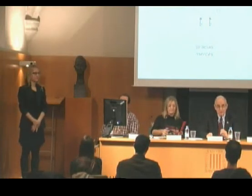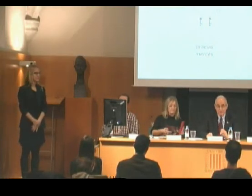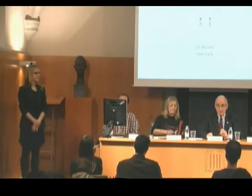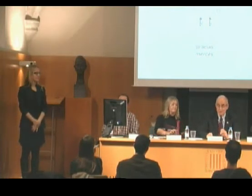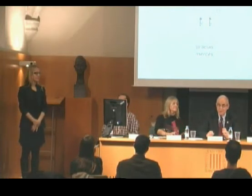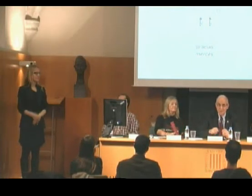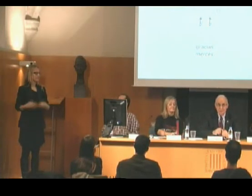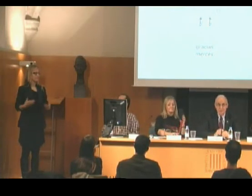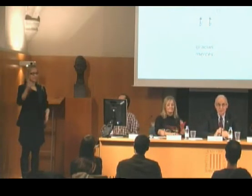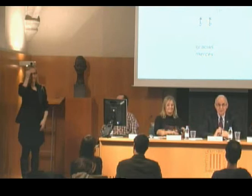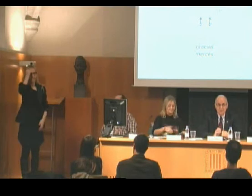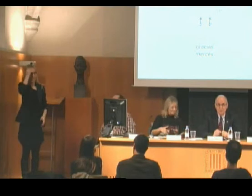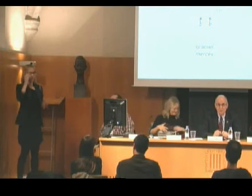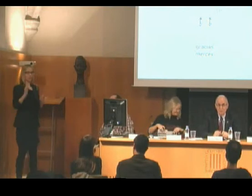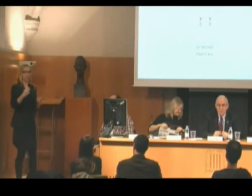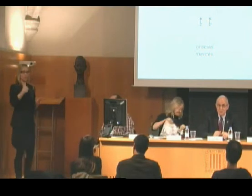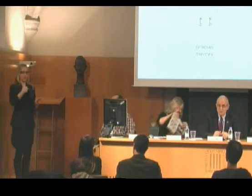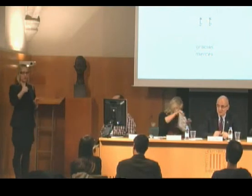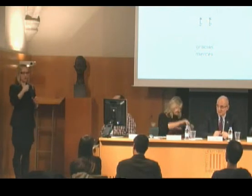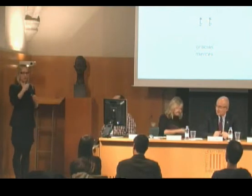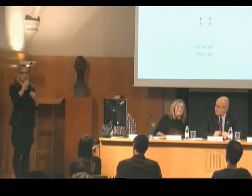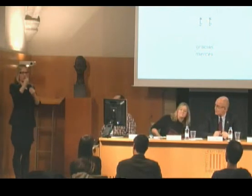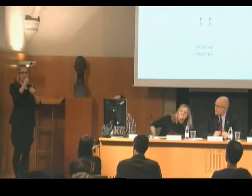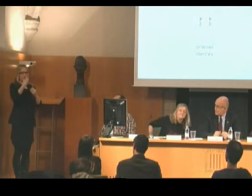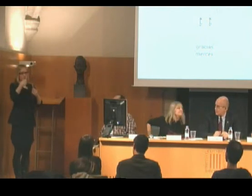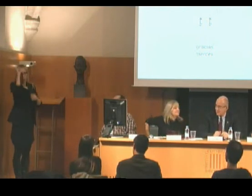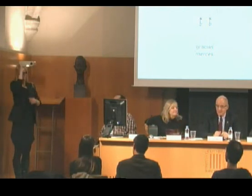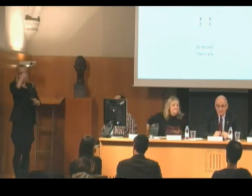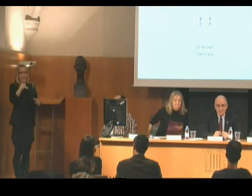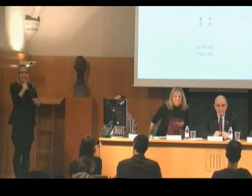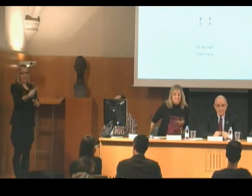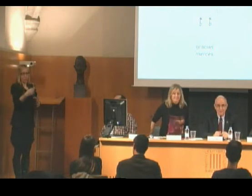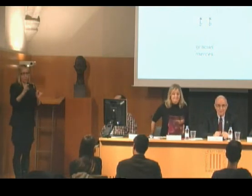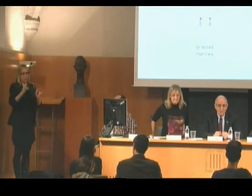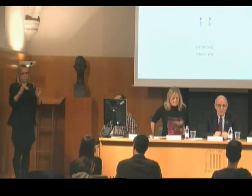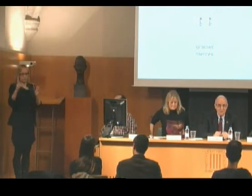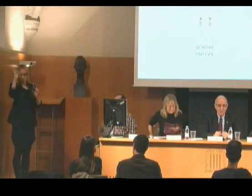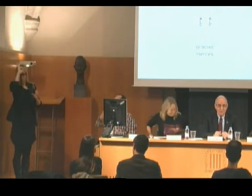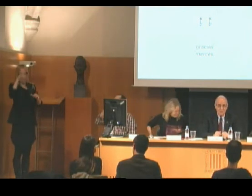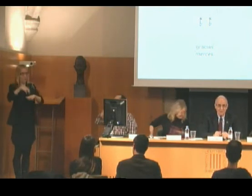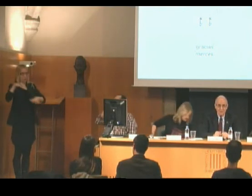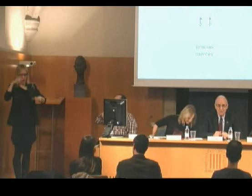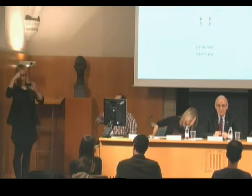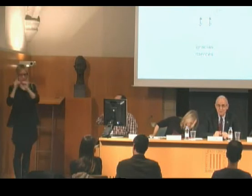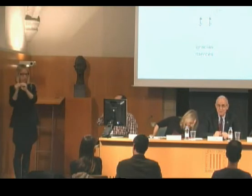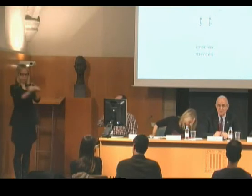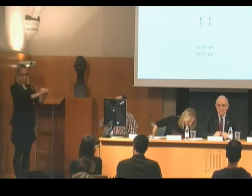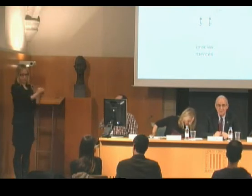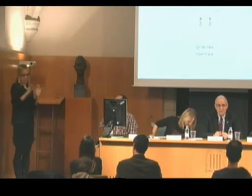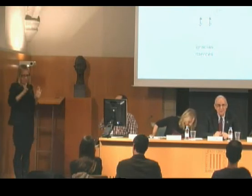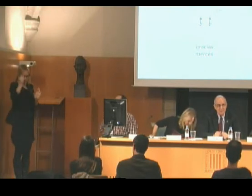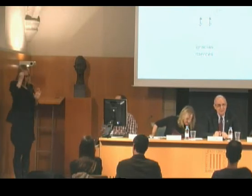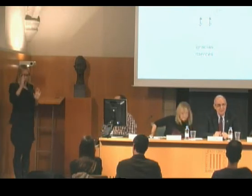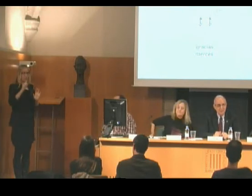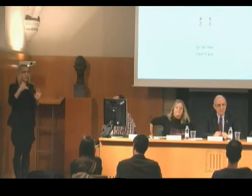Crec que represento l'opinió general si dic que és excel·lent la impressió que ens